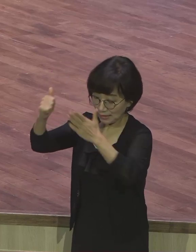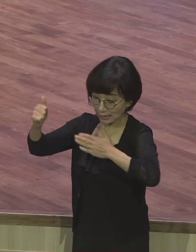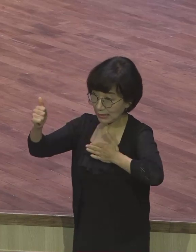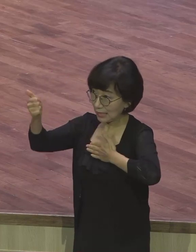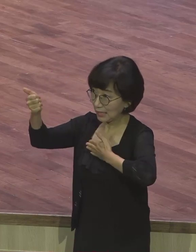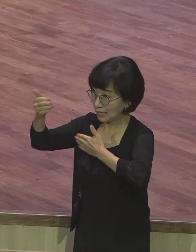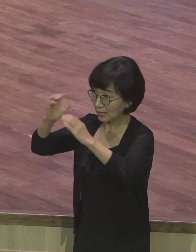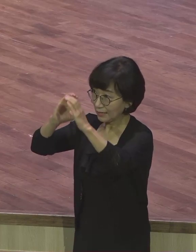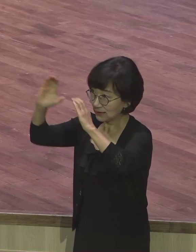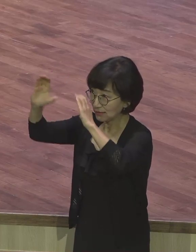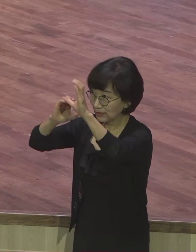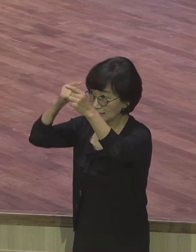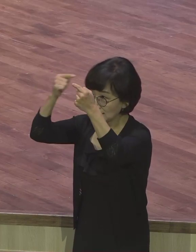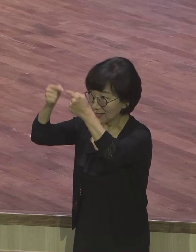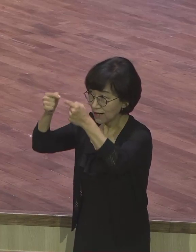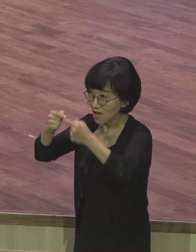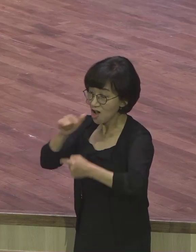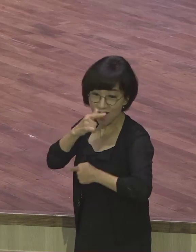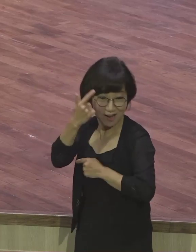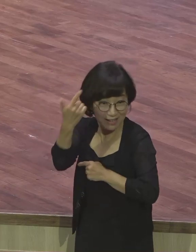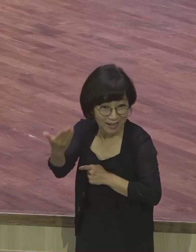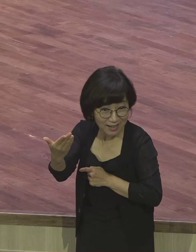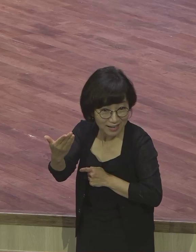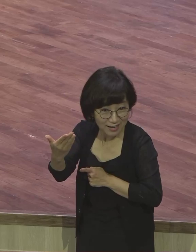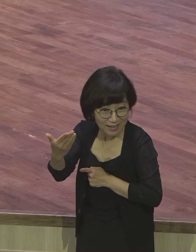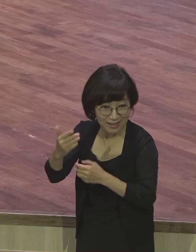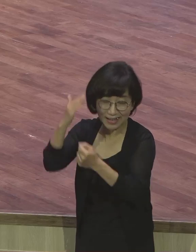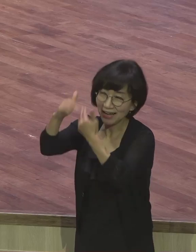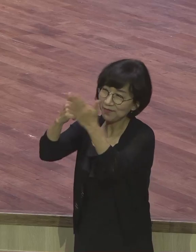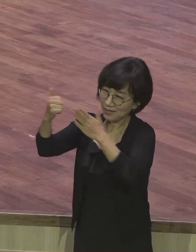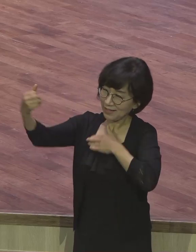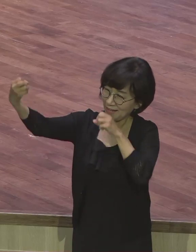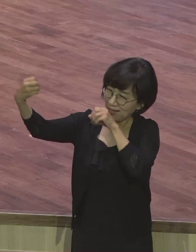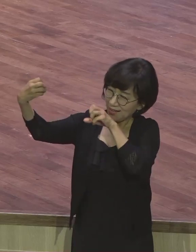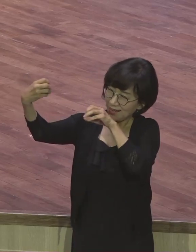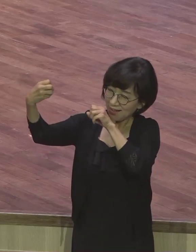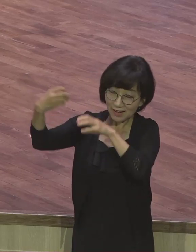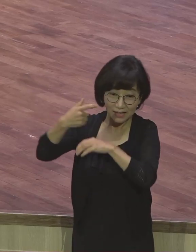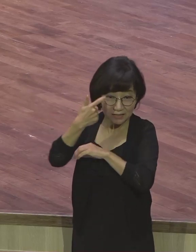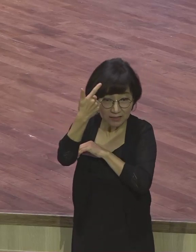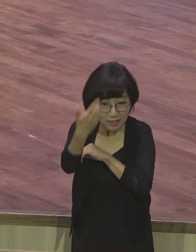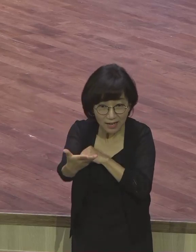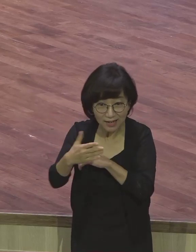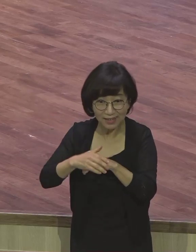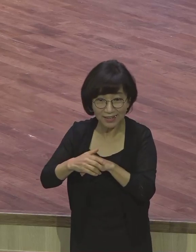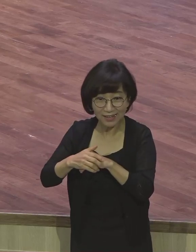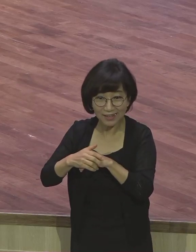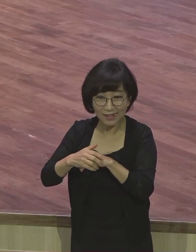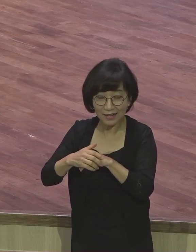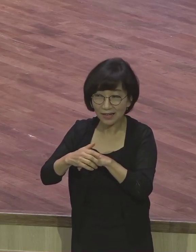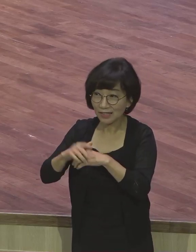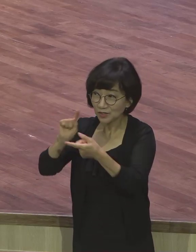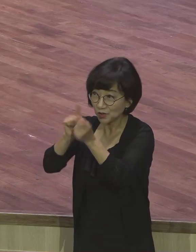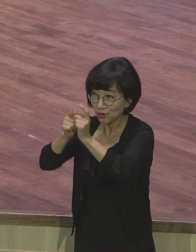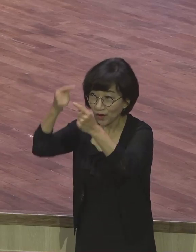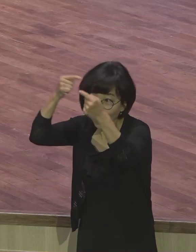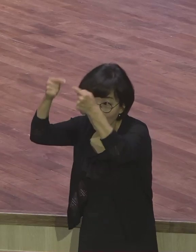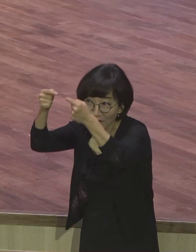거예요. 하나님과 대화하고 있느냐는 얘기예요. 하나님과 영적으로 지금 교통이 되고 있느냐, 영적